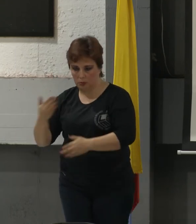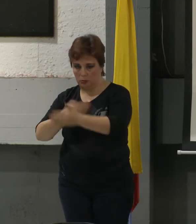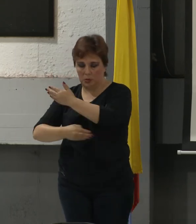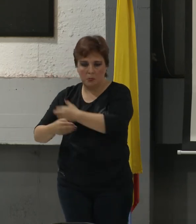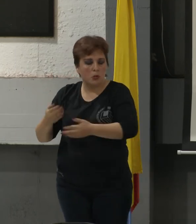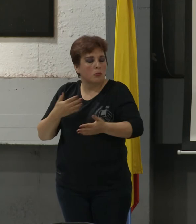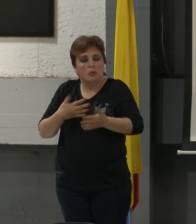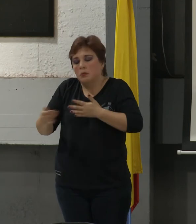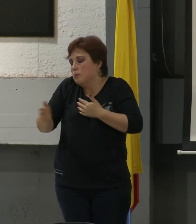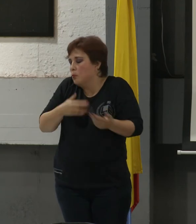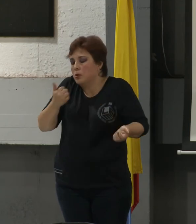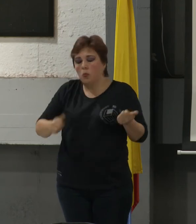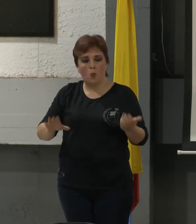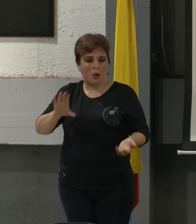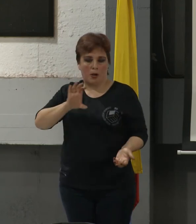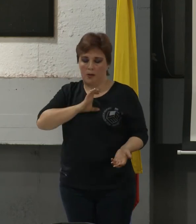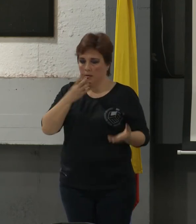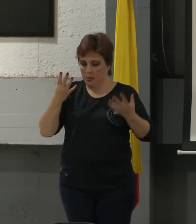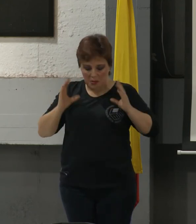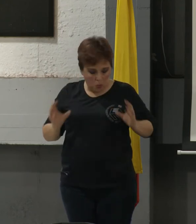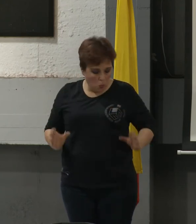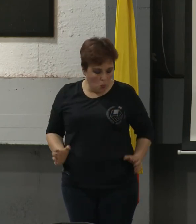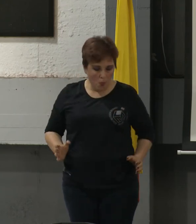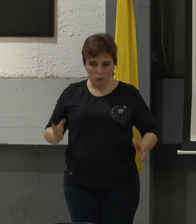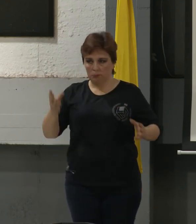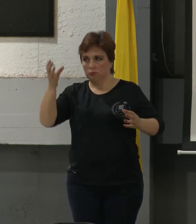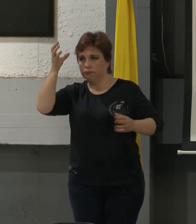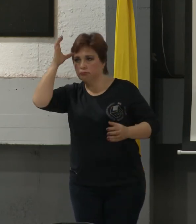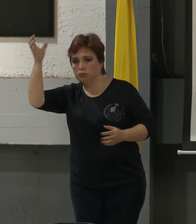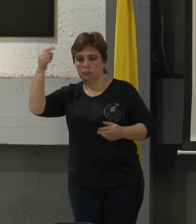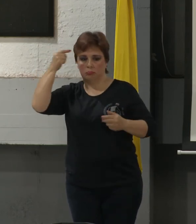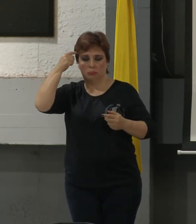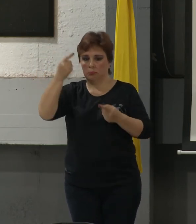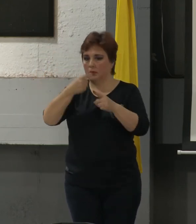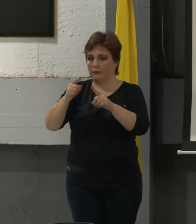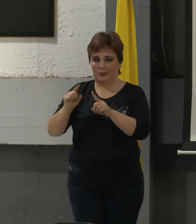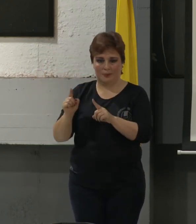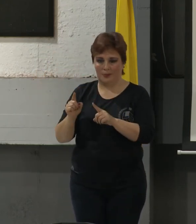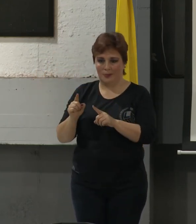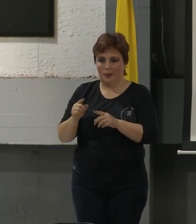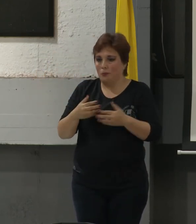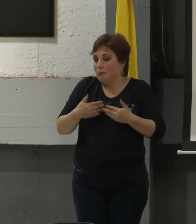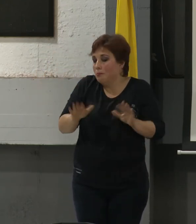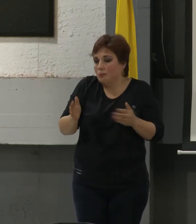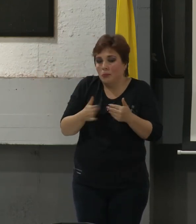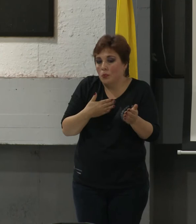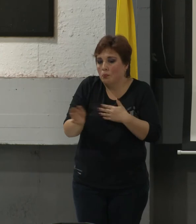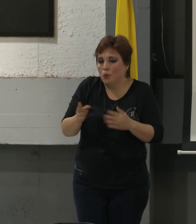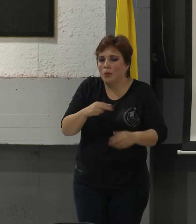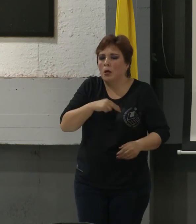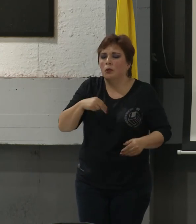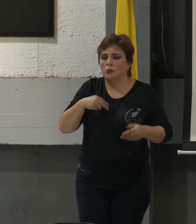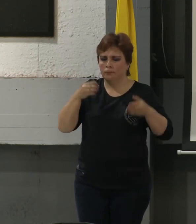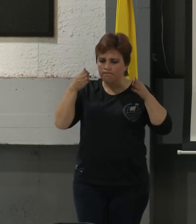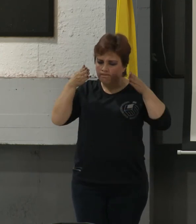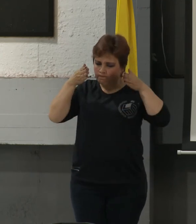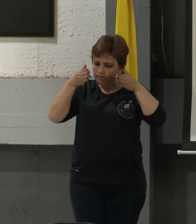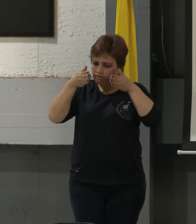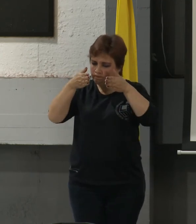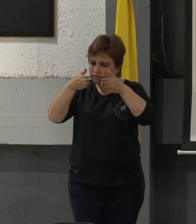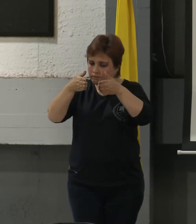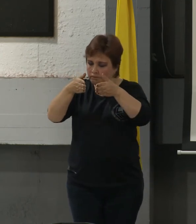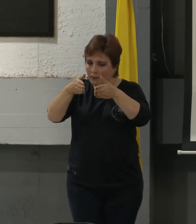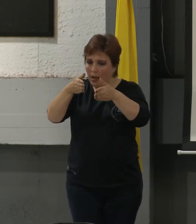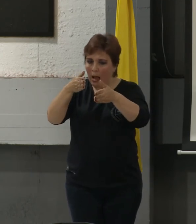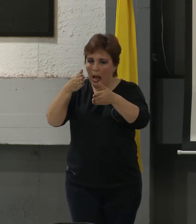físicas sociales y culturales sin perder de vista el paradigma inclusivo al cual le estamos apostando éstas